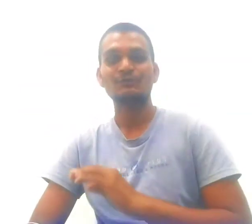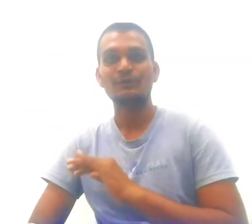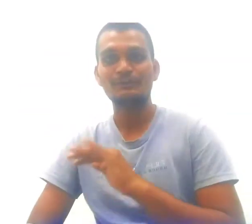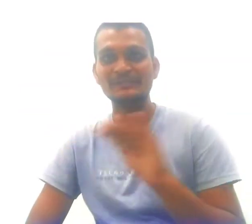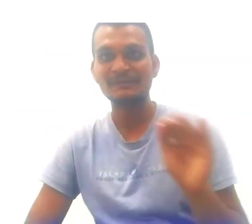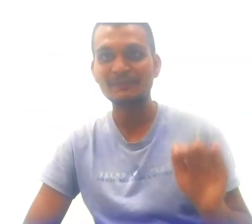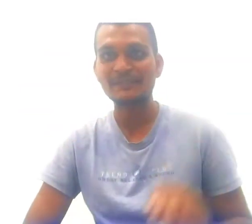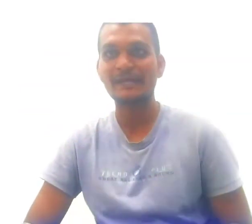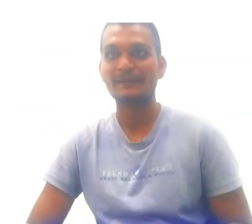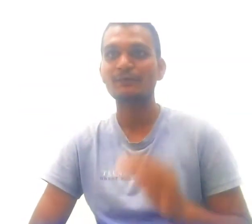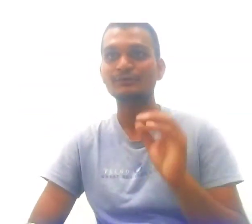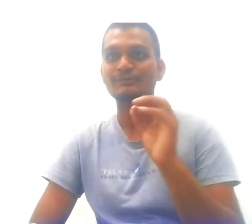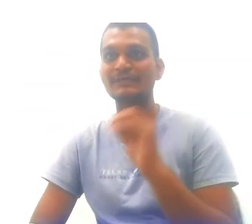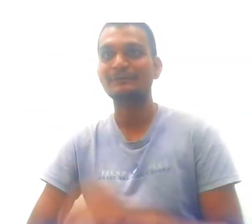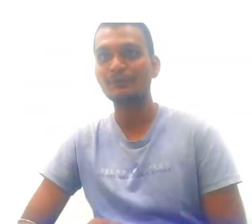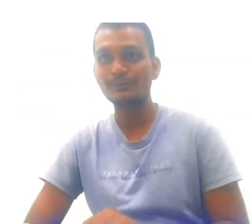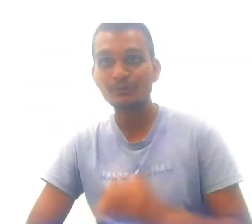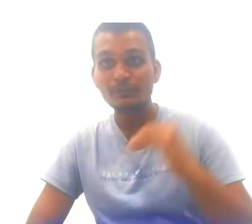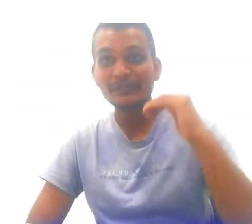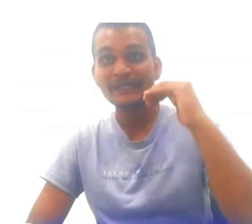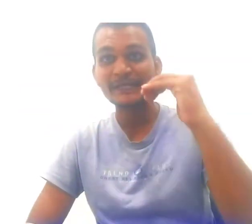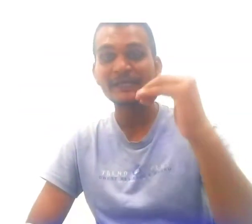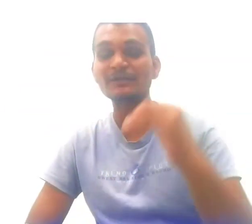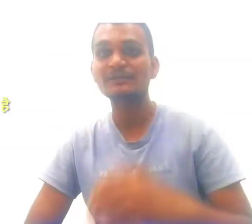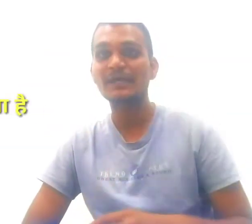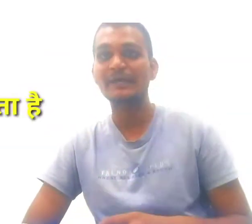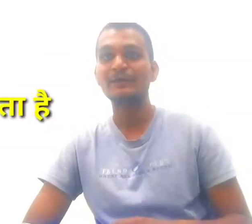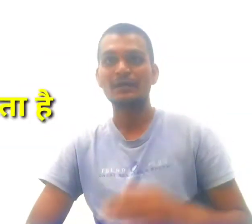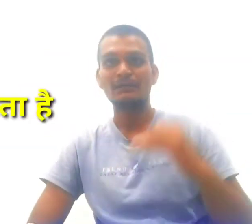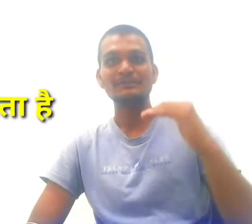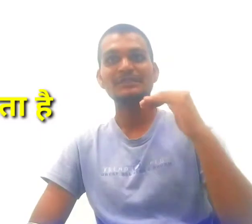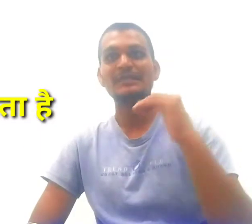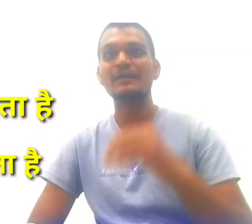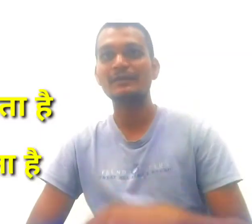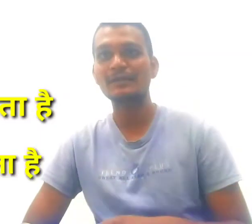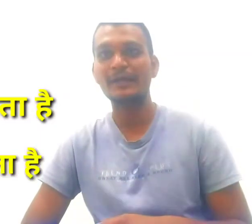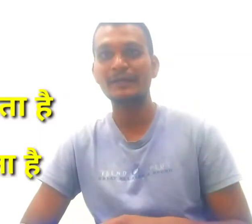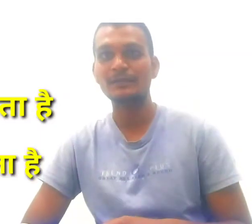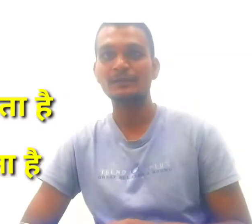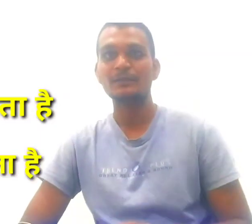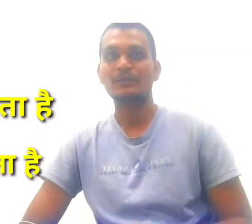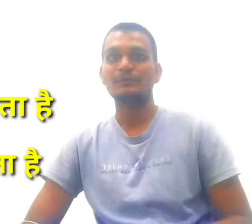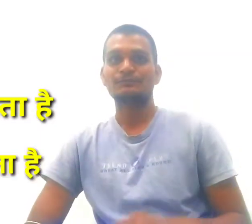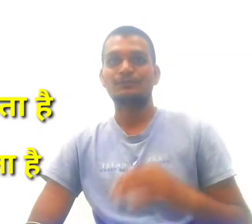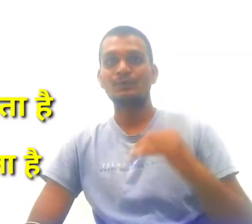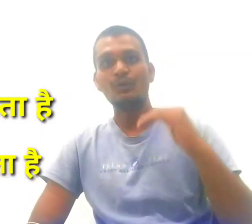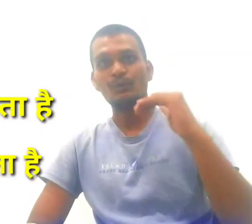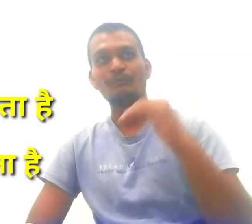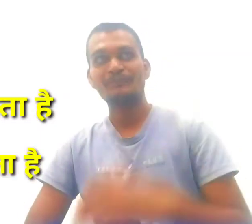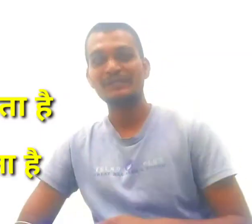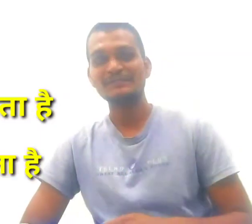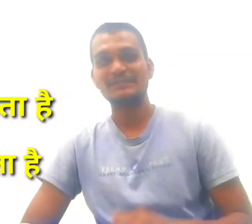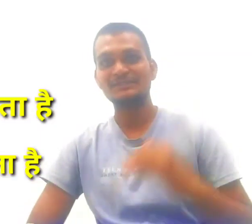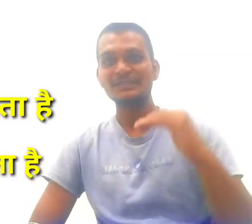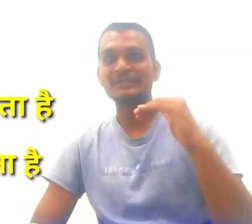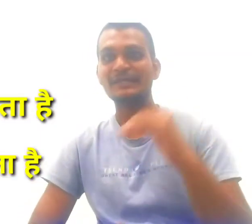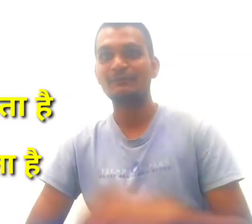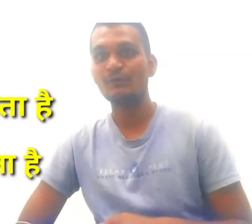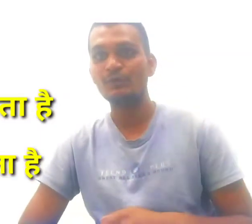कोई पैसा मिलता है ना कुछ मिलता है, तो भी वो अपनी केयर करता है, हमेशा ध्यान रखता है। तो ऐसे शख्सियत है, वो